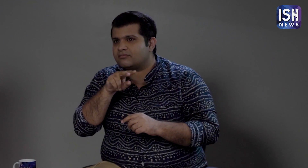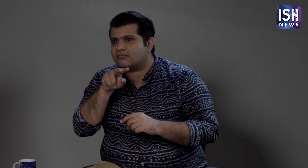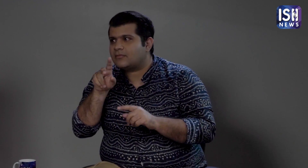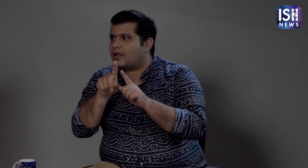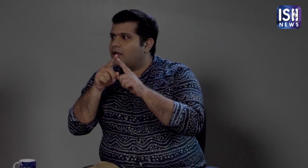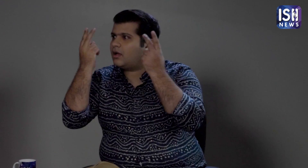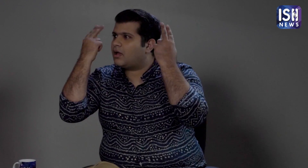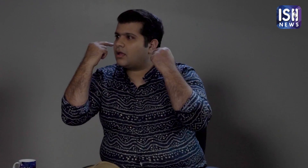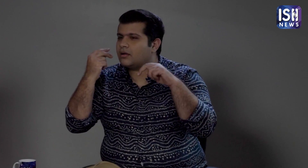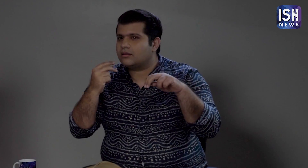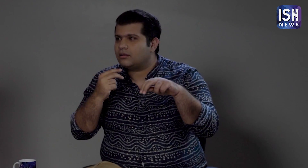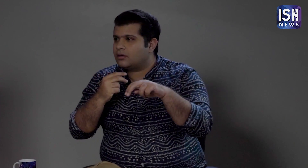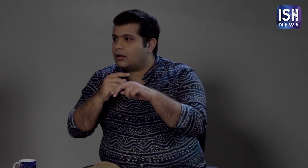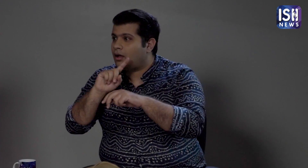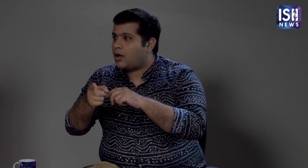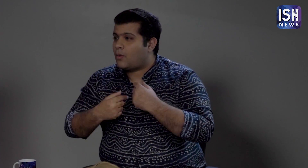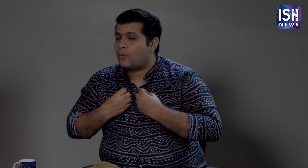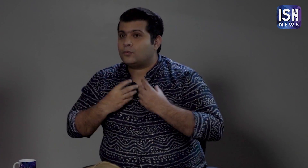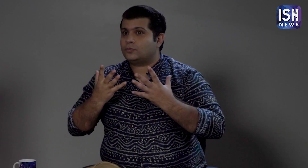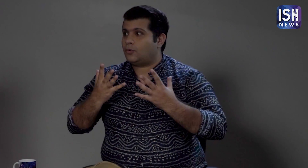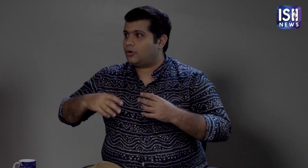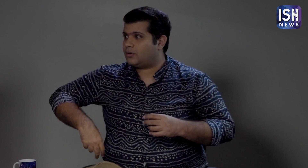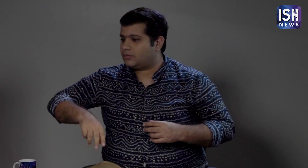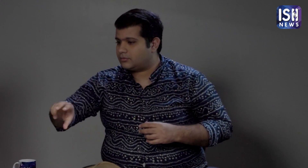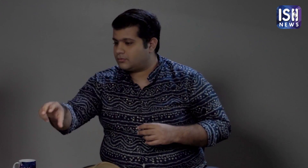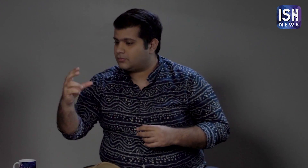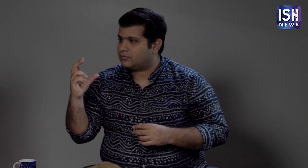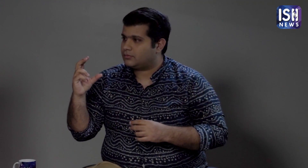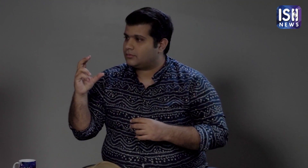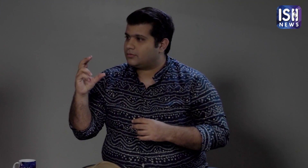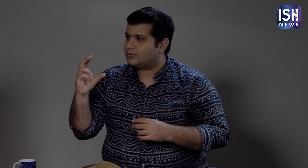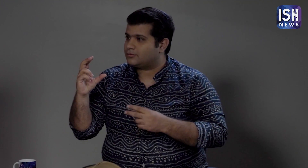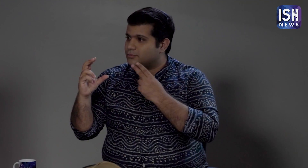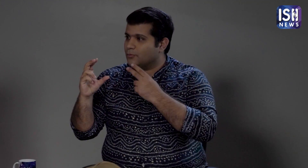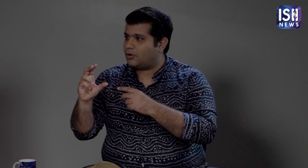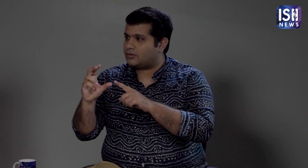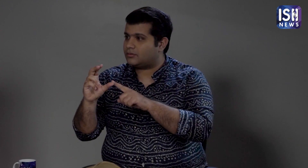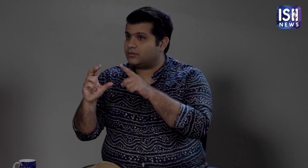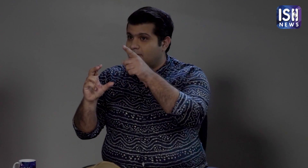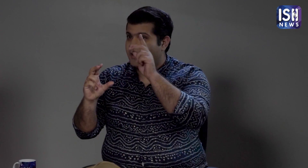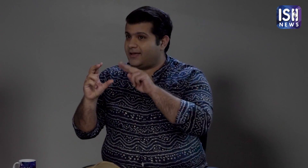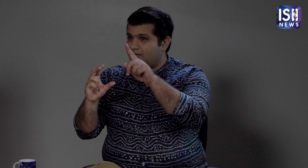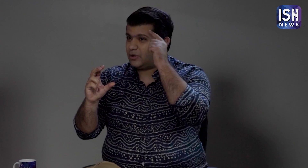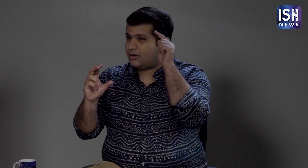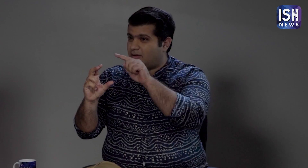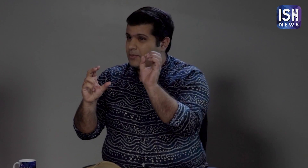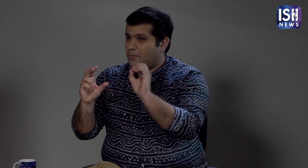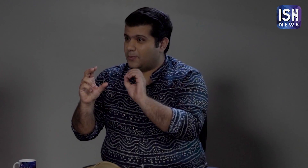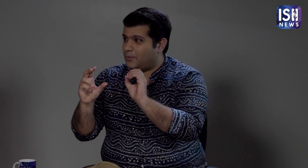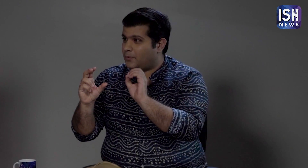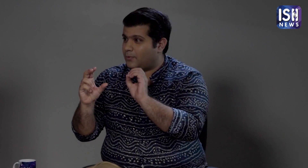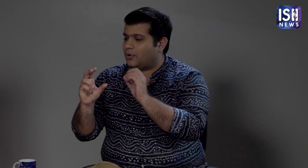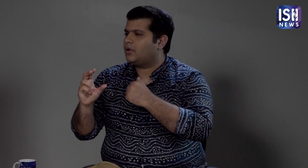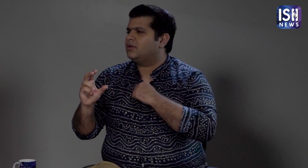एकदम साइलेंटली जा रहे हो, एंड मुझे लगा कि चलो ठीक है अभी ये तो चली जाएगी, बट वो जब आपने सिगरेट का पैकेट निकाला, आई वाज